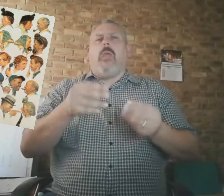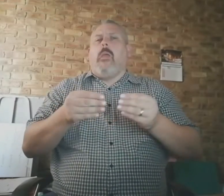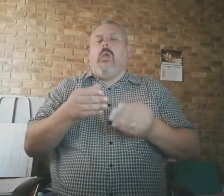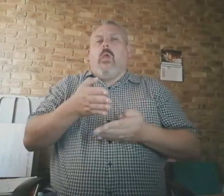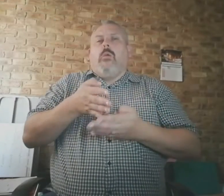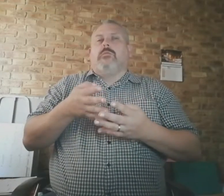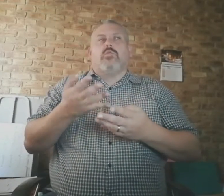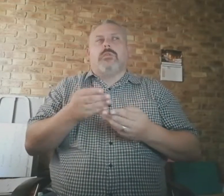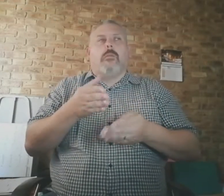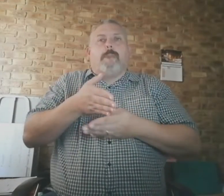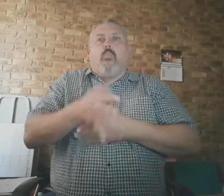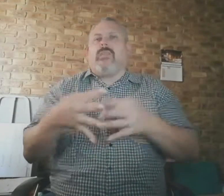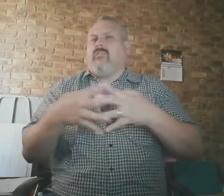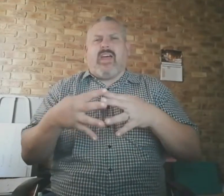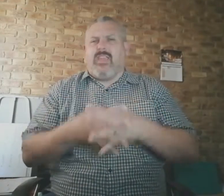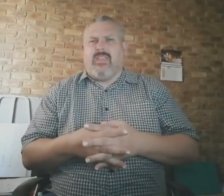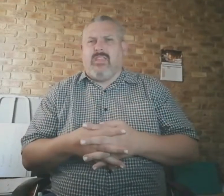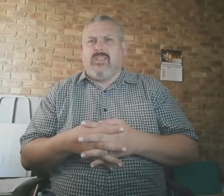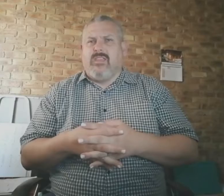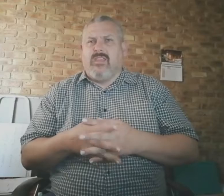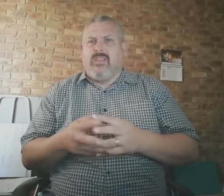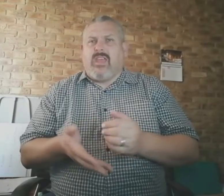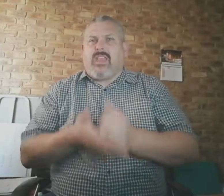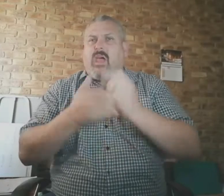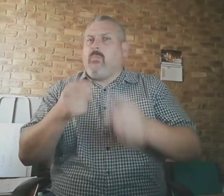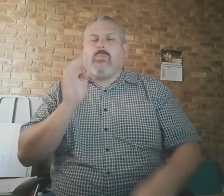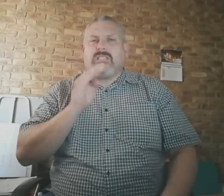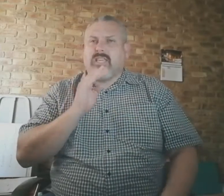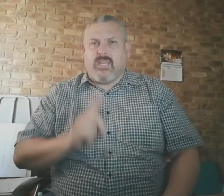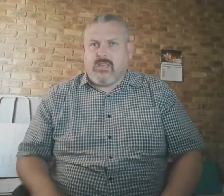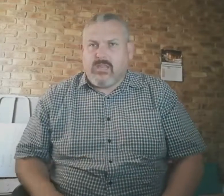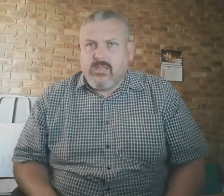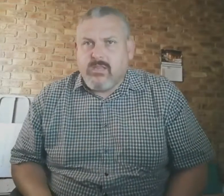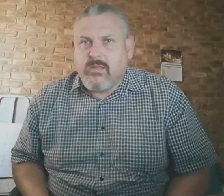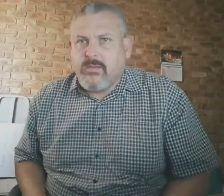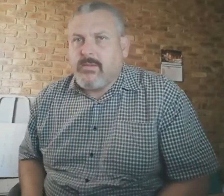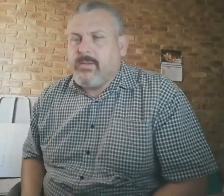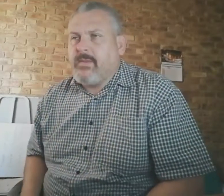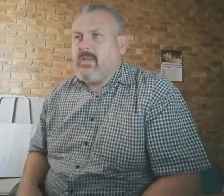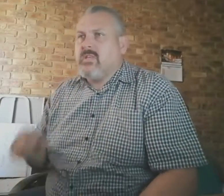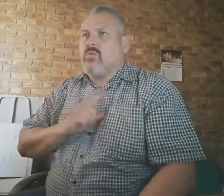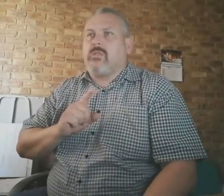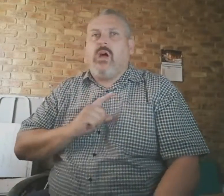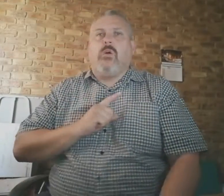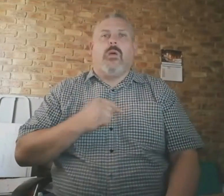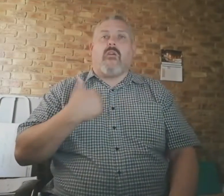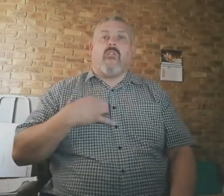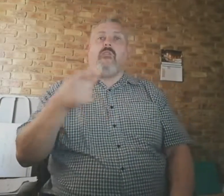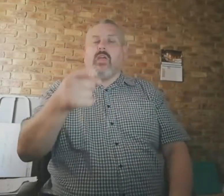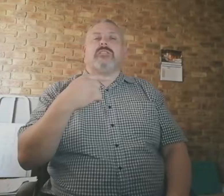die os moe te bei het nie. Is ae opgeomde schien ee. So daarom, ek wil vir